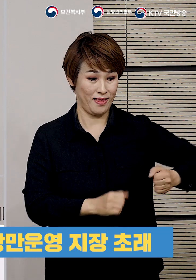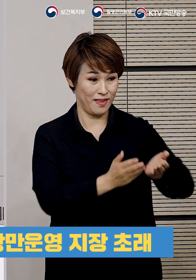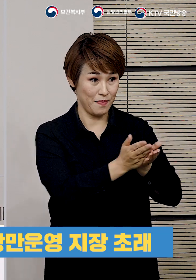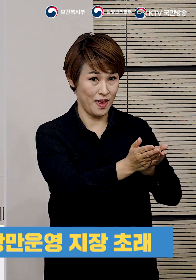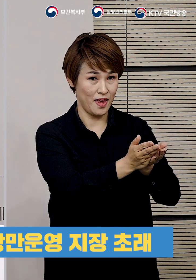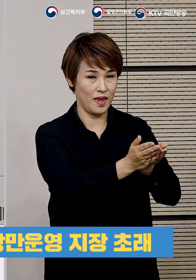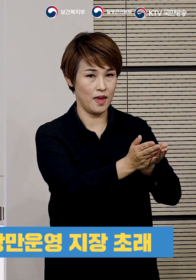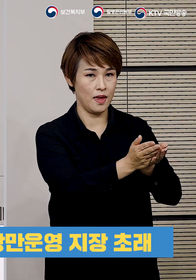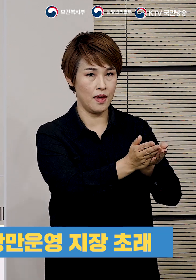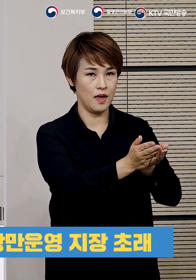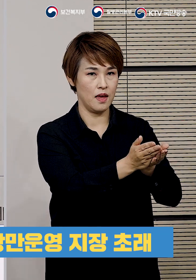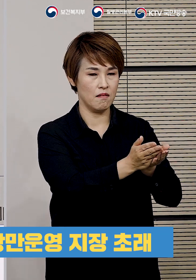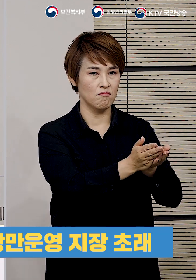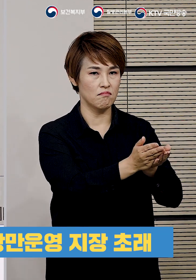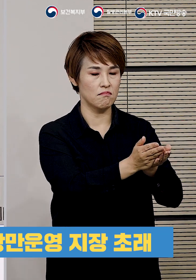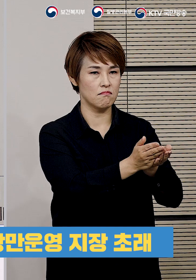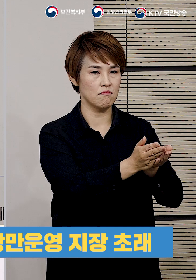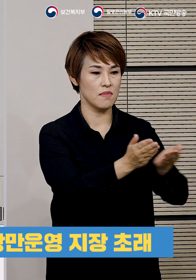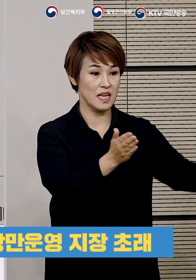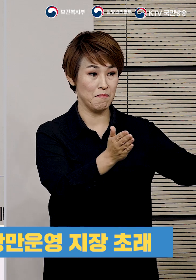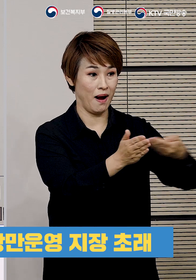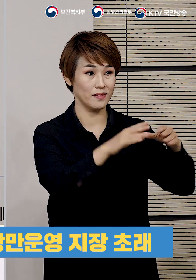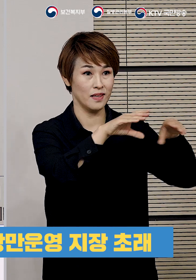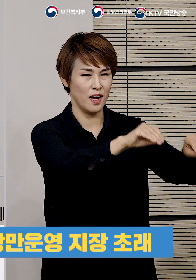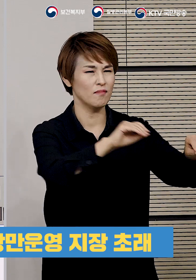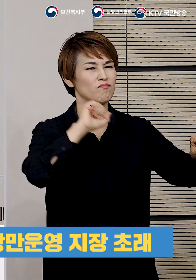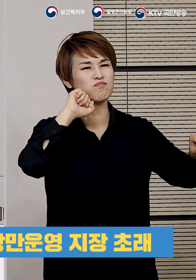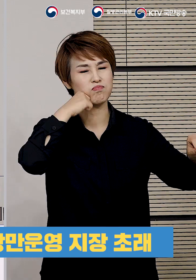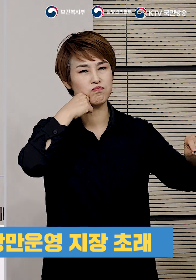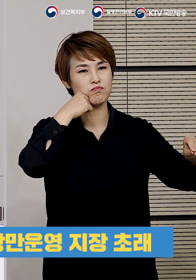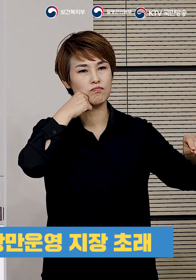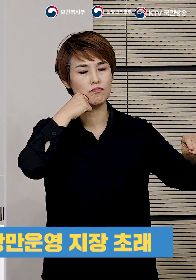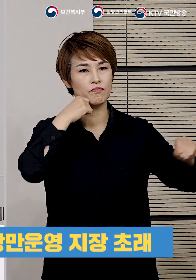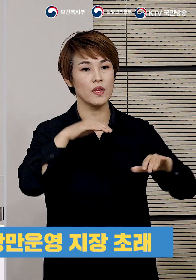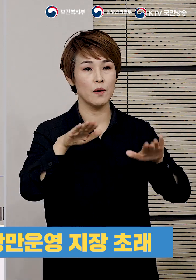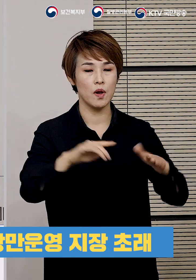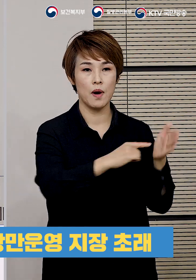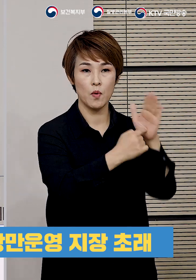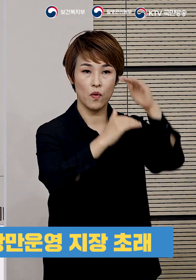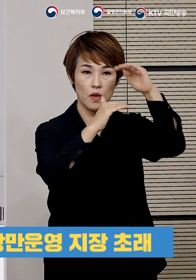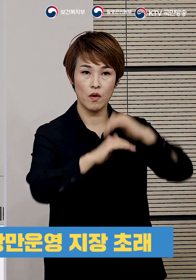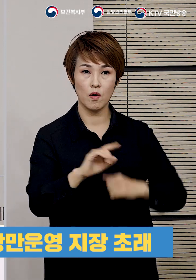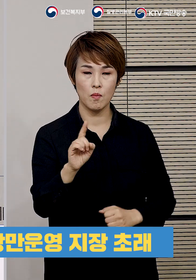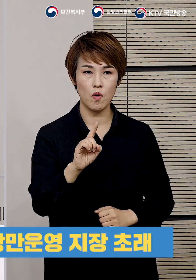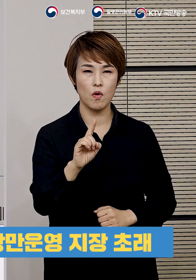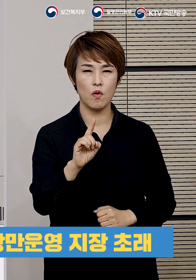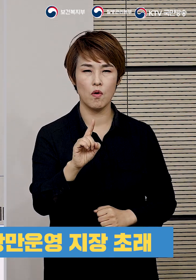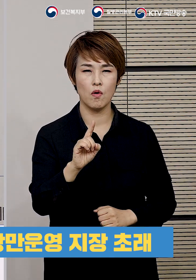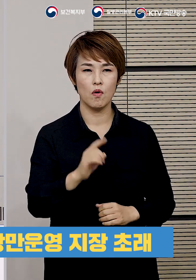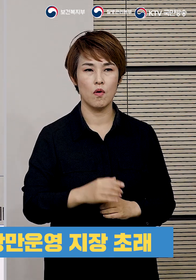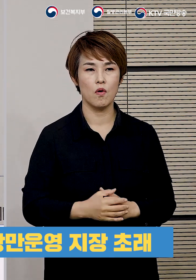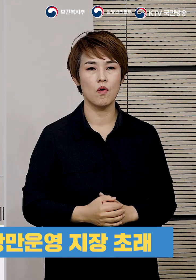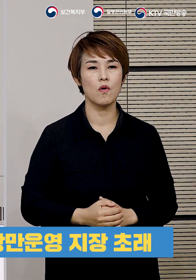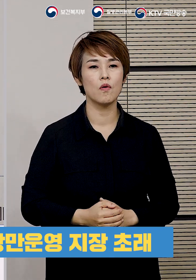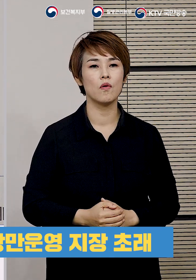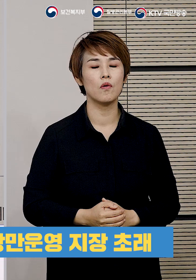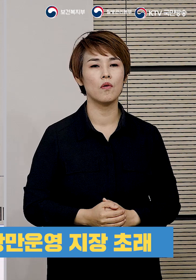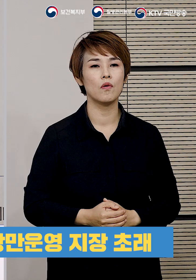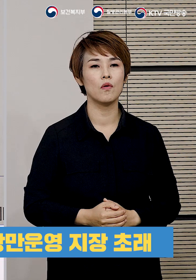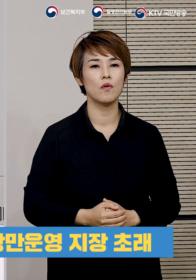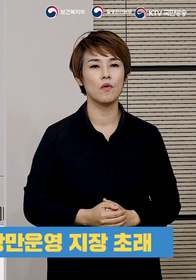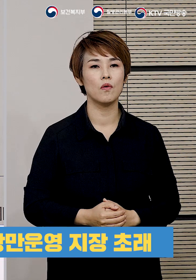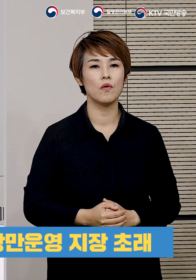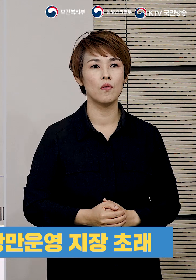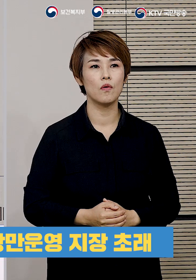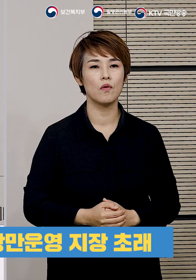이번에 위반한 선박에 대해서는 입항 제한을 할 수가 없습니다. 저희가 이번에 그 발표한 대책에 따르면 형제 입항